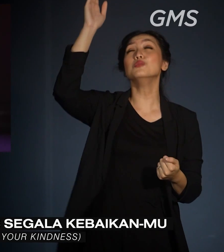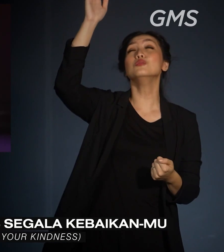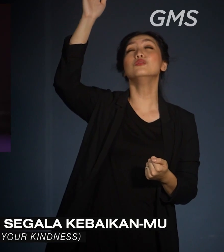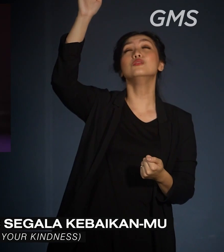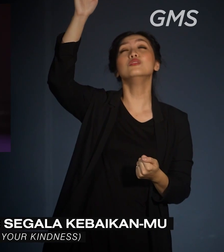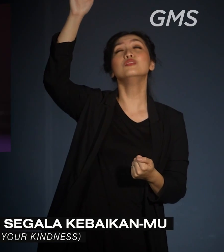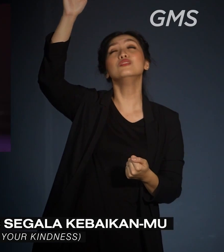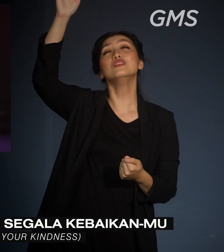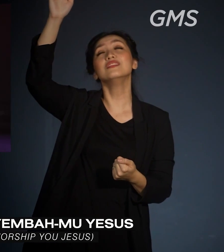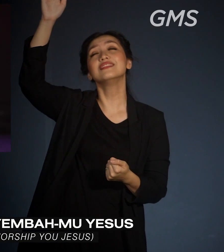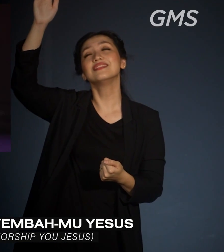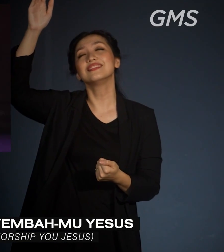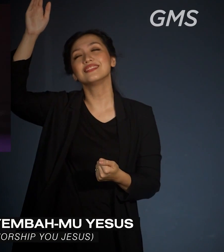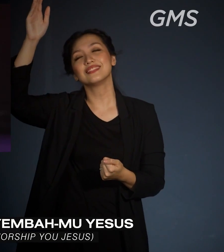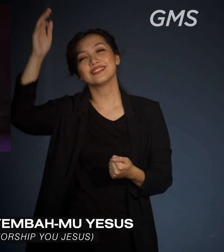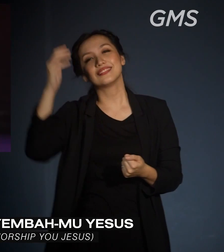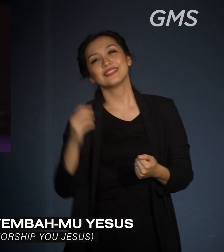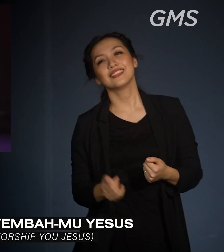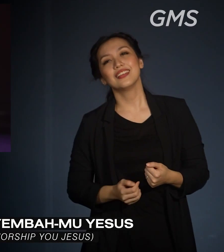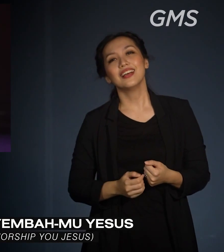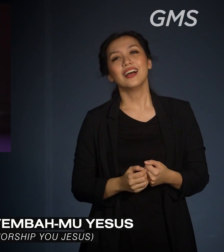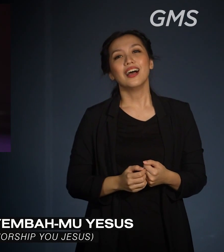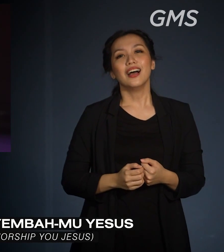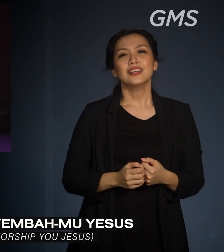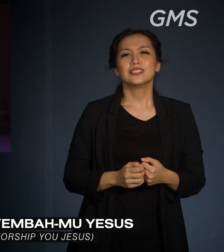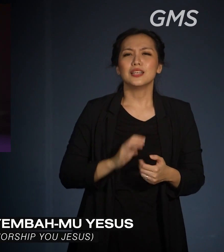kebaikanmu. Segenap hatiku